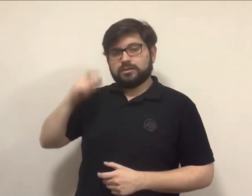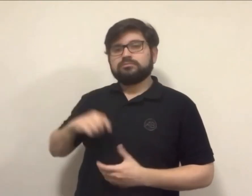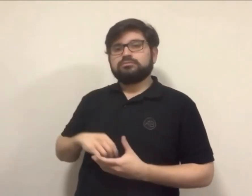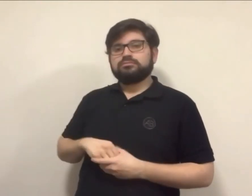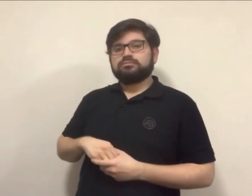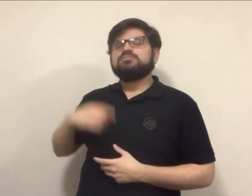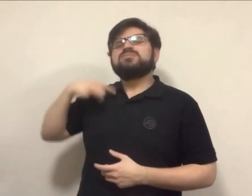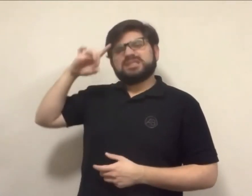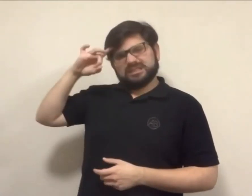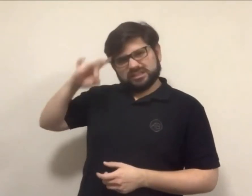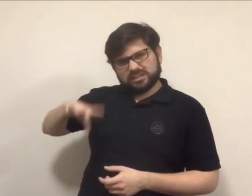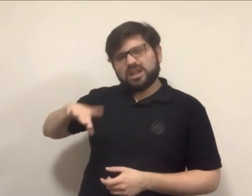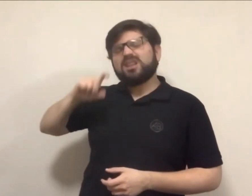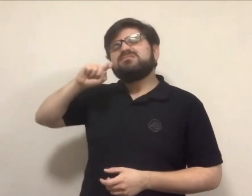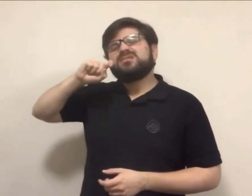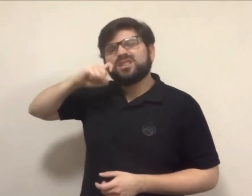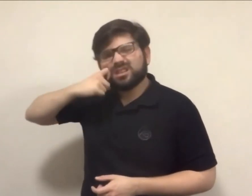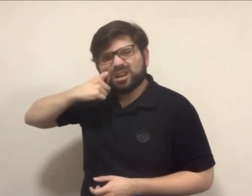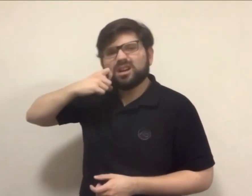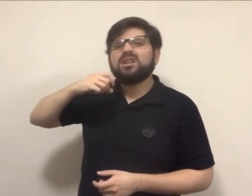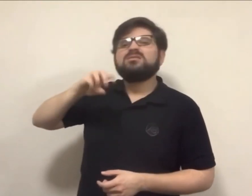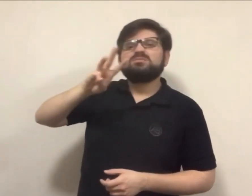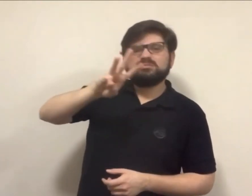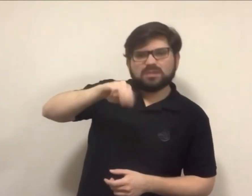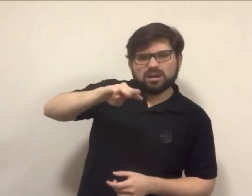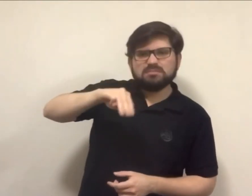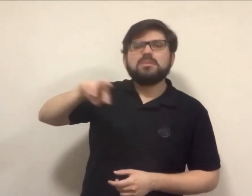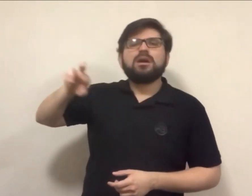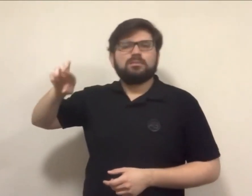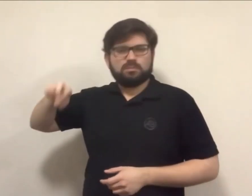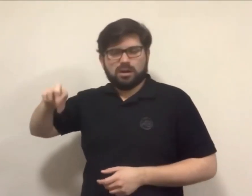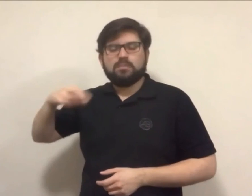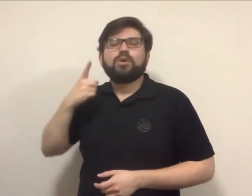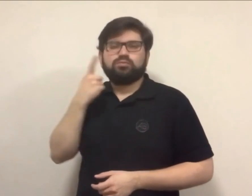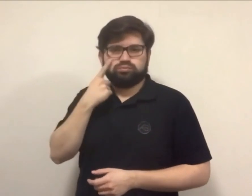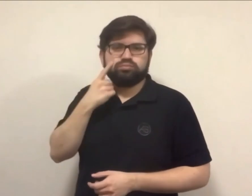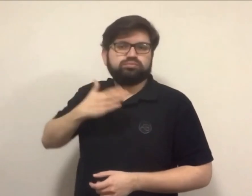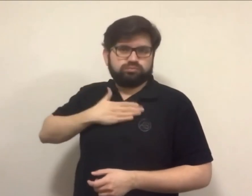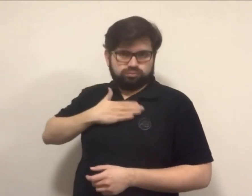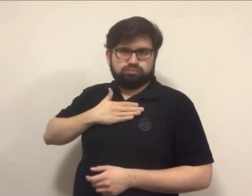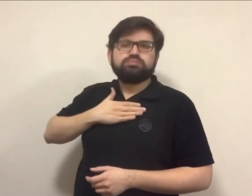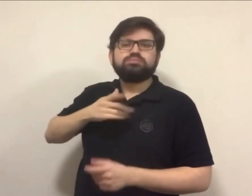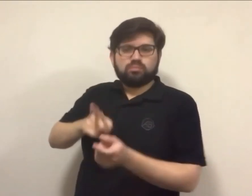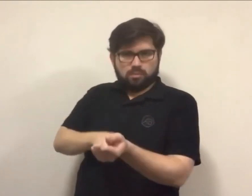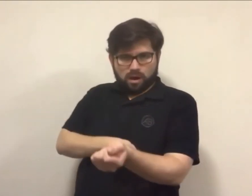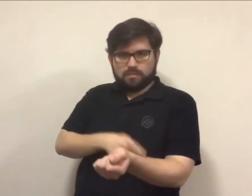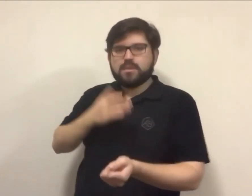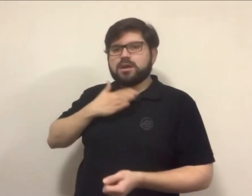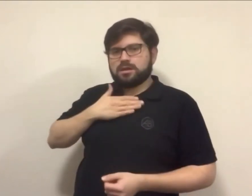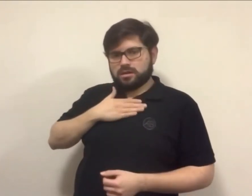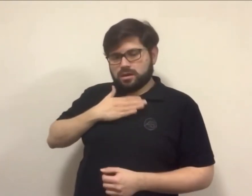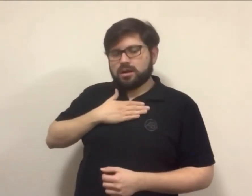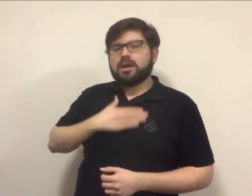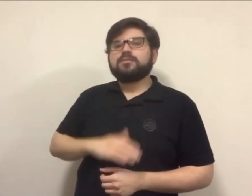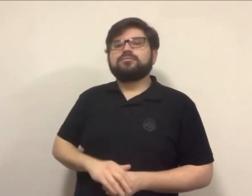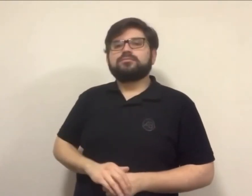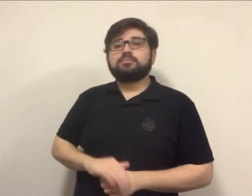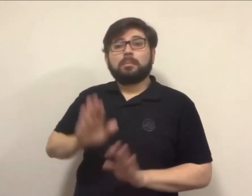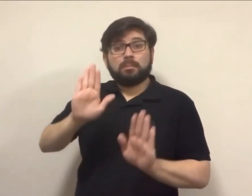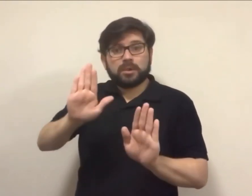yo soy Christopher y yo sé quién es mi mamá y quién es mi papá. Yo los conozco, también a mi